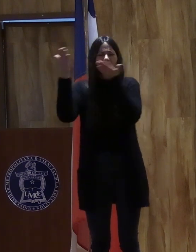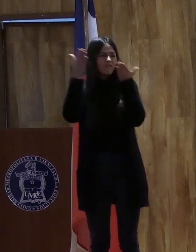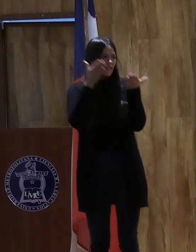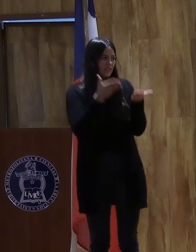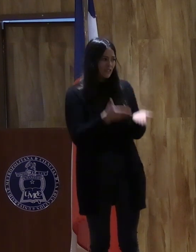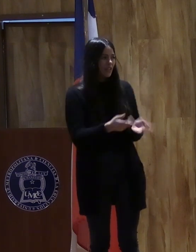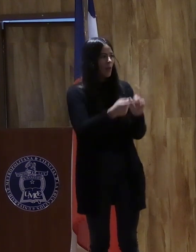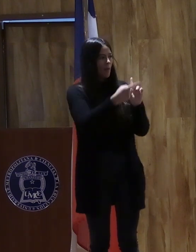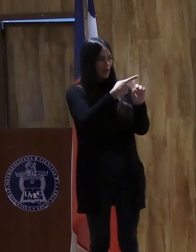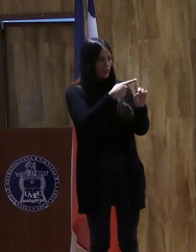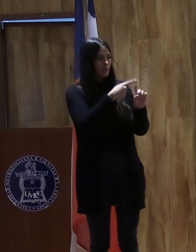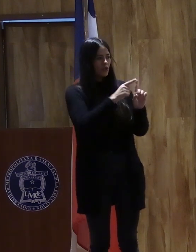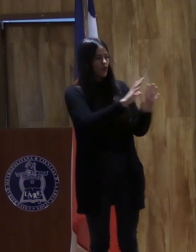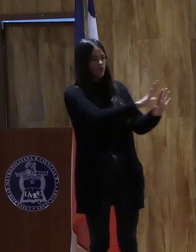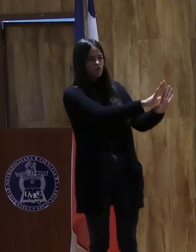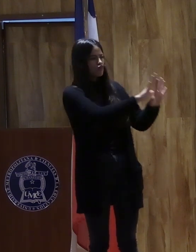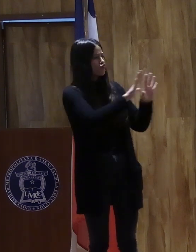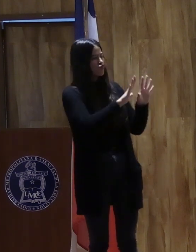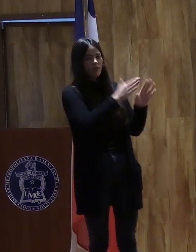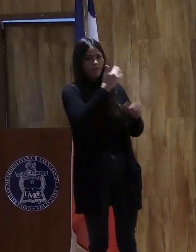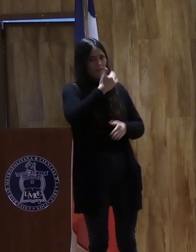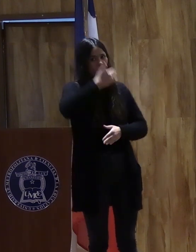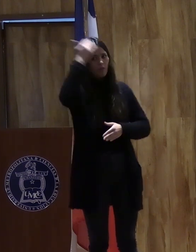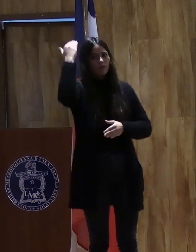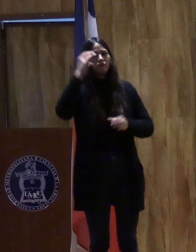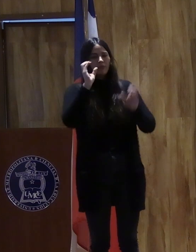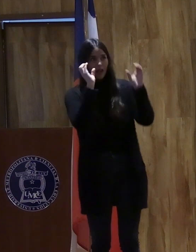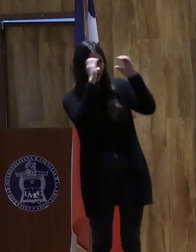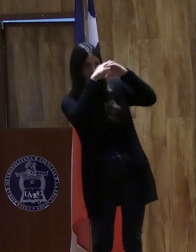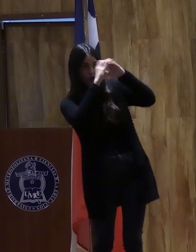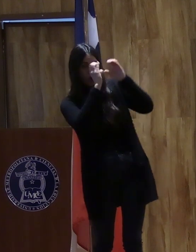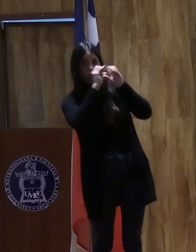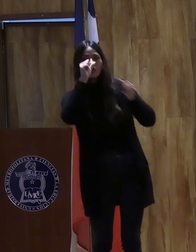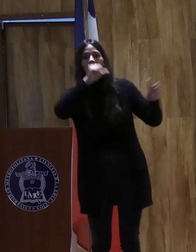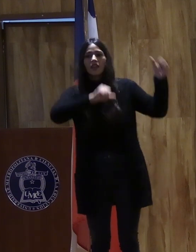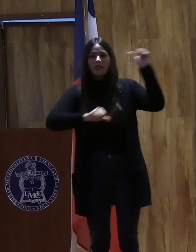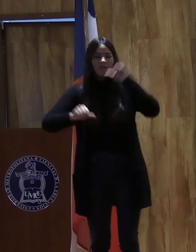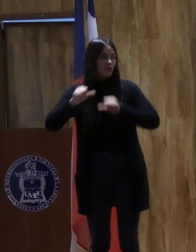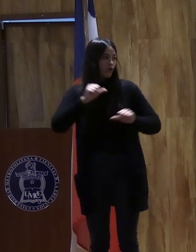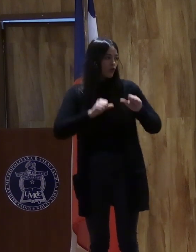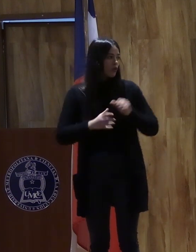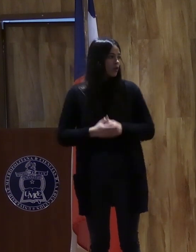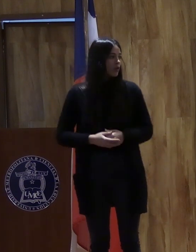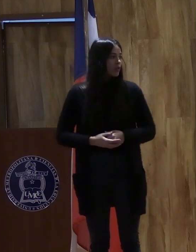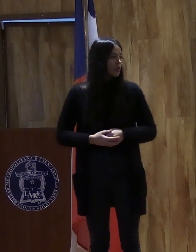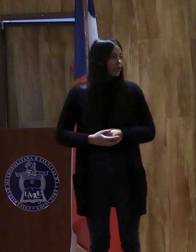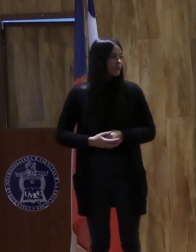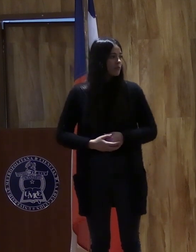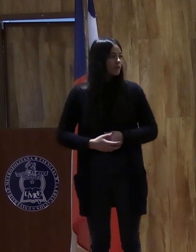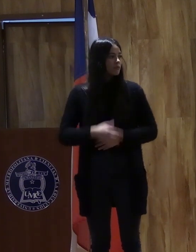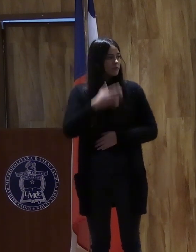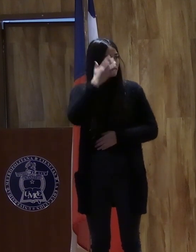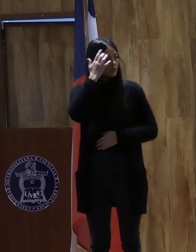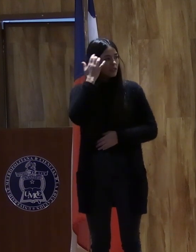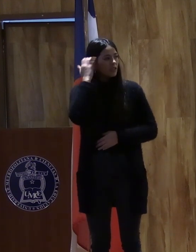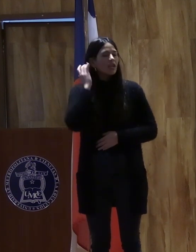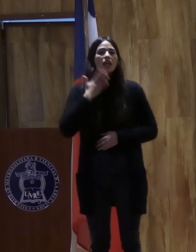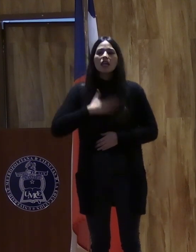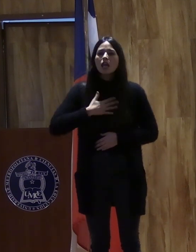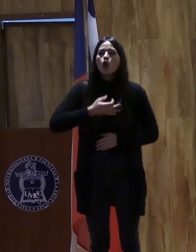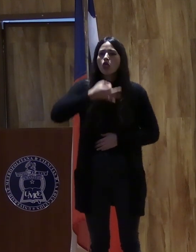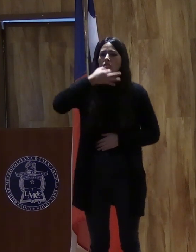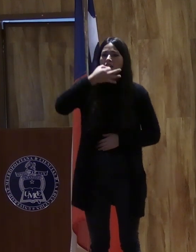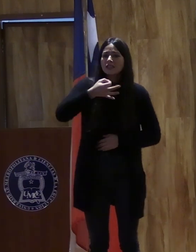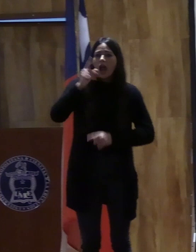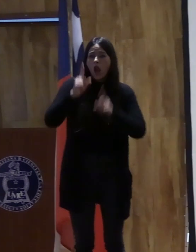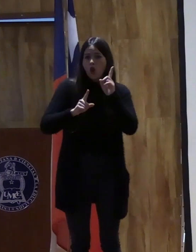de tan destacados astrónomos y científicos. Bueno, gracias. Oye, mira, yo quiero decir algo que